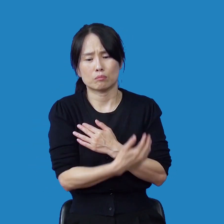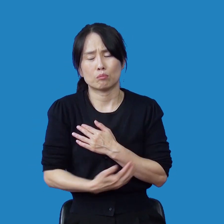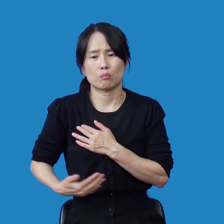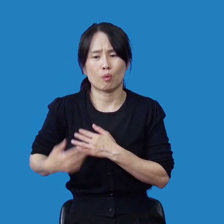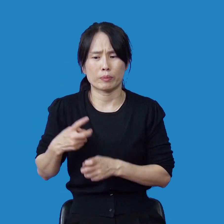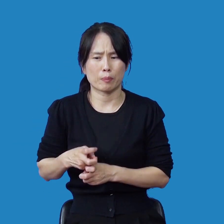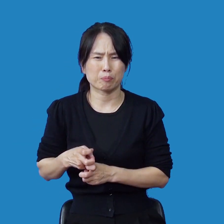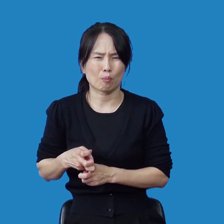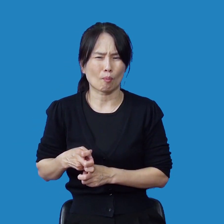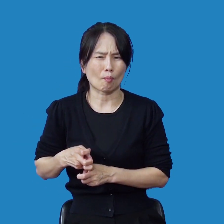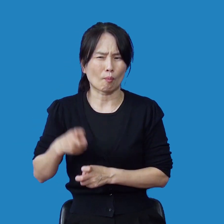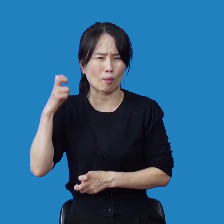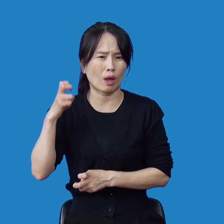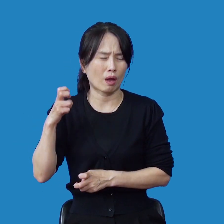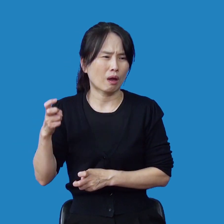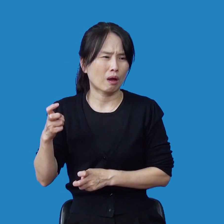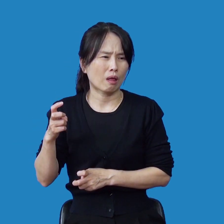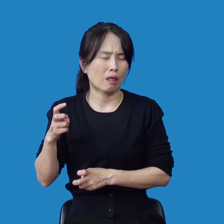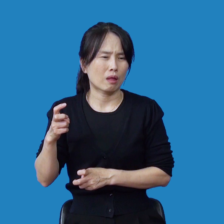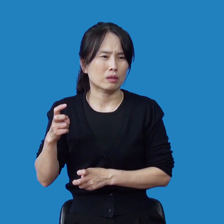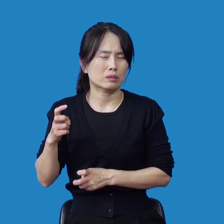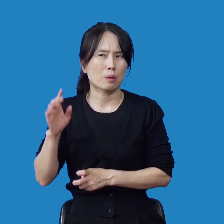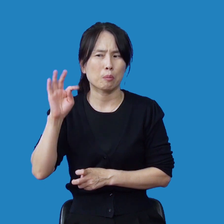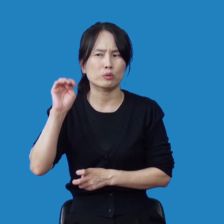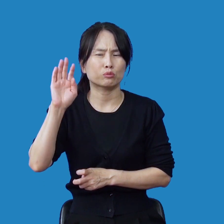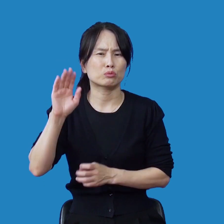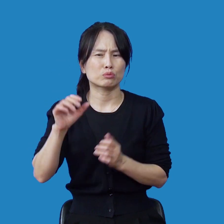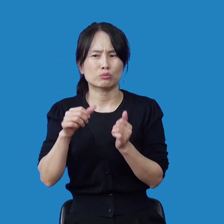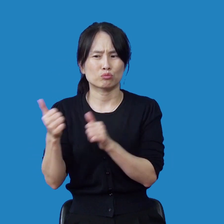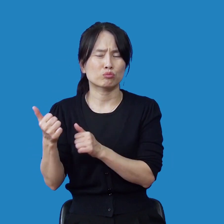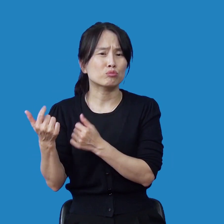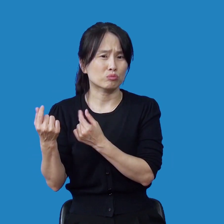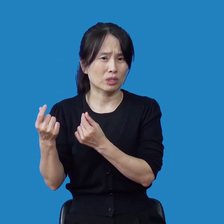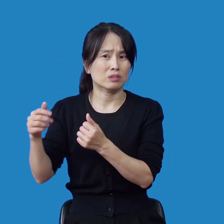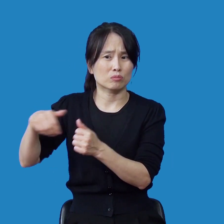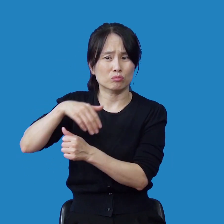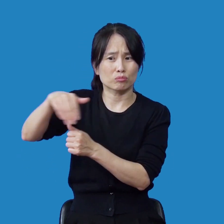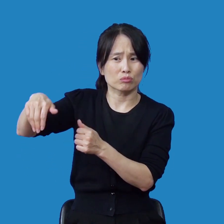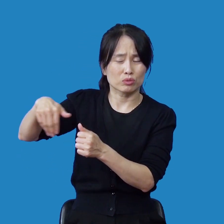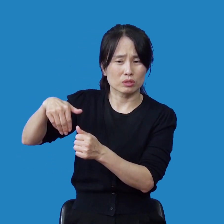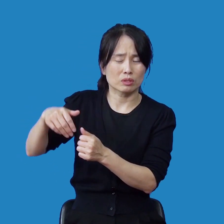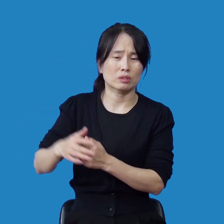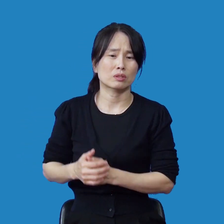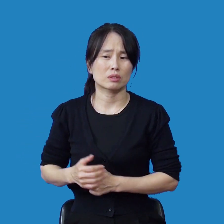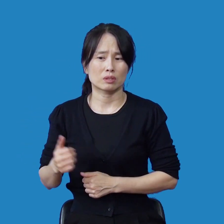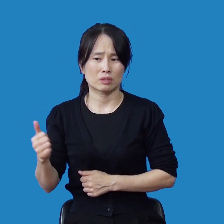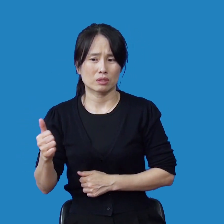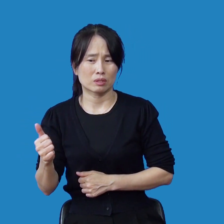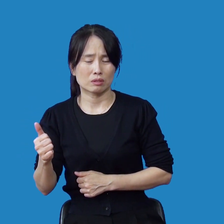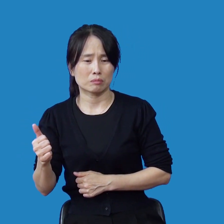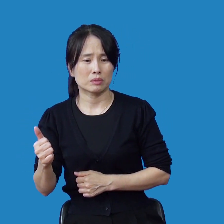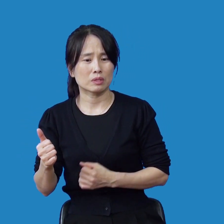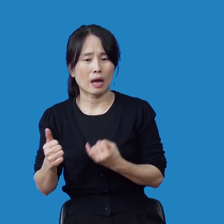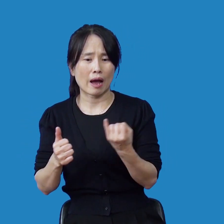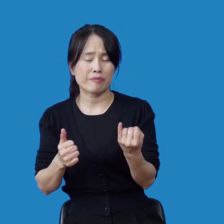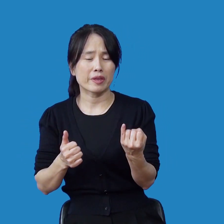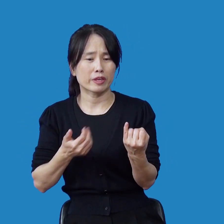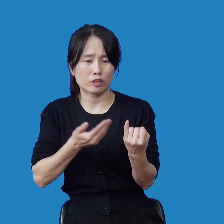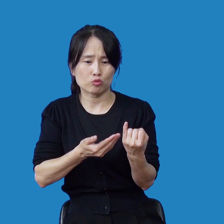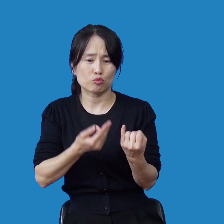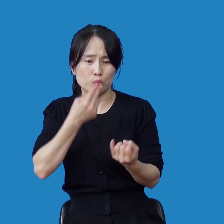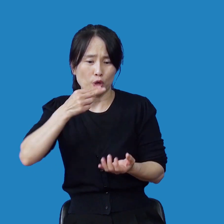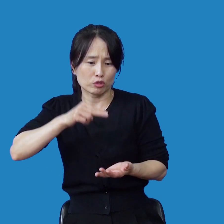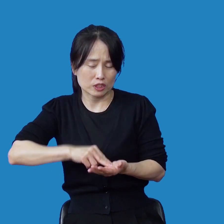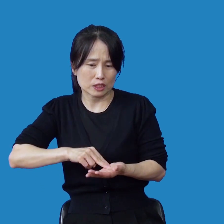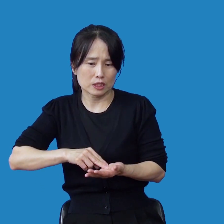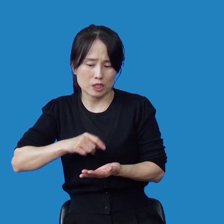초췌해서 보기에도 며칠 못 살 것 같습니다. 그분이 자기 아내에게 드리는 편지라고 하면서